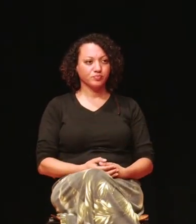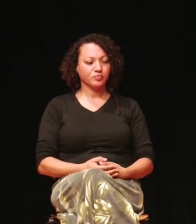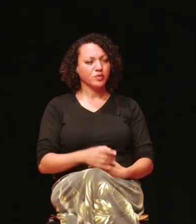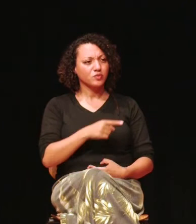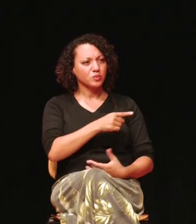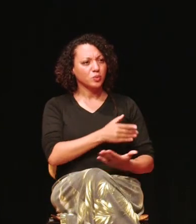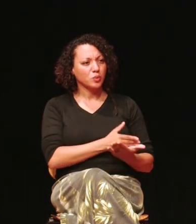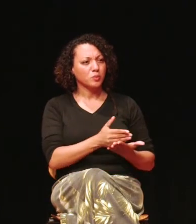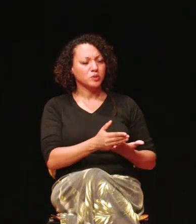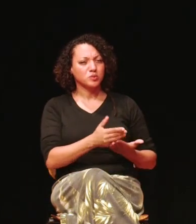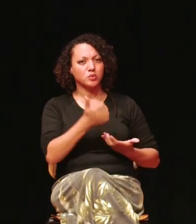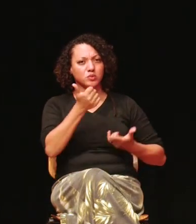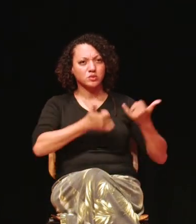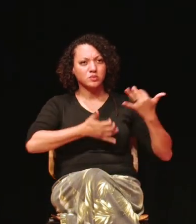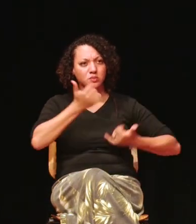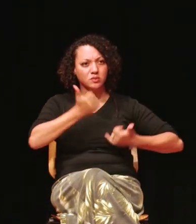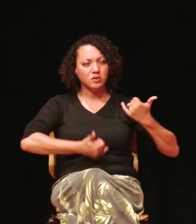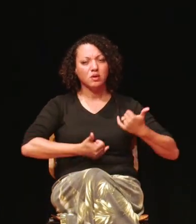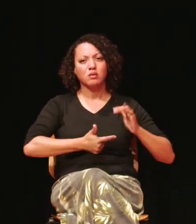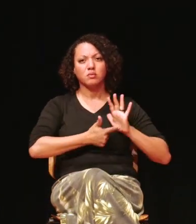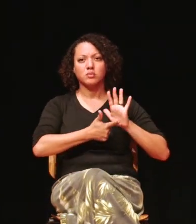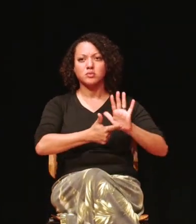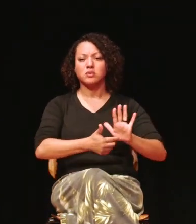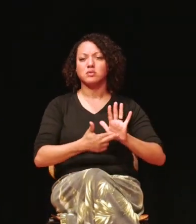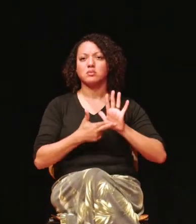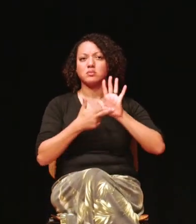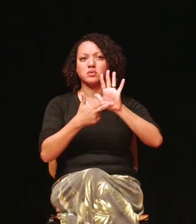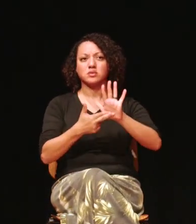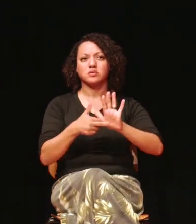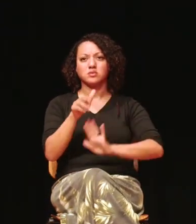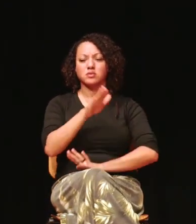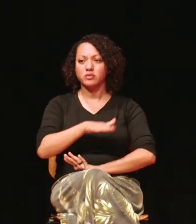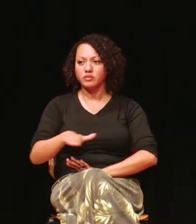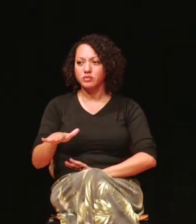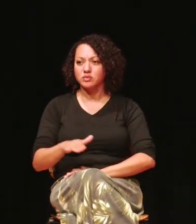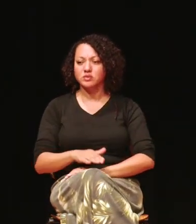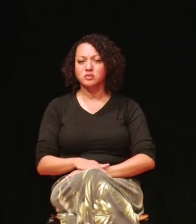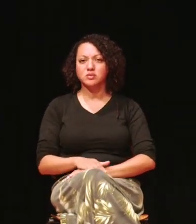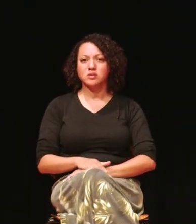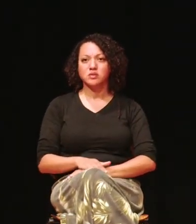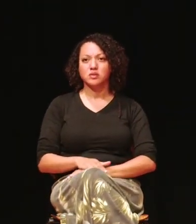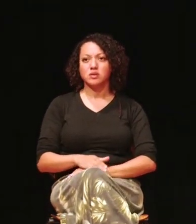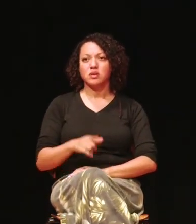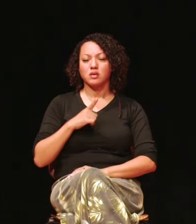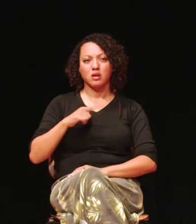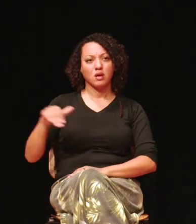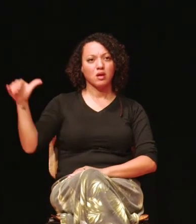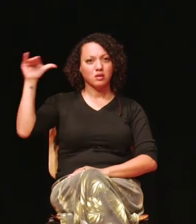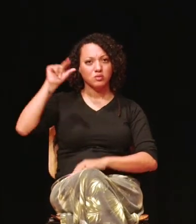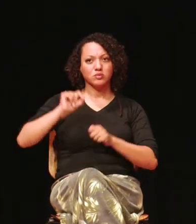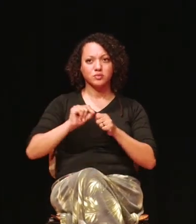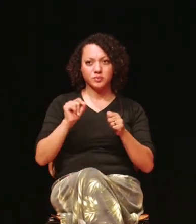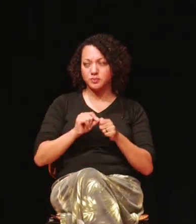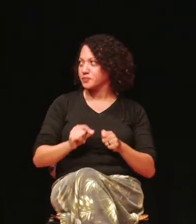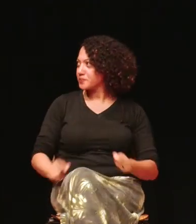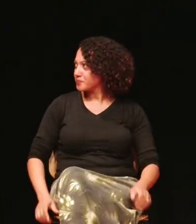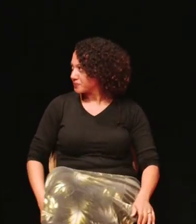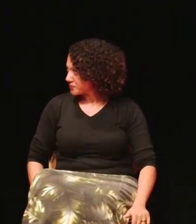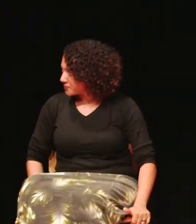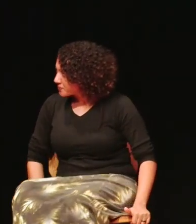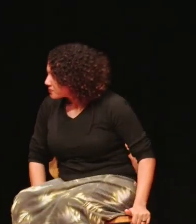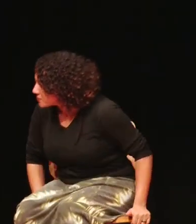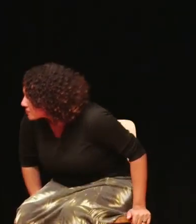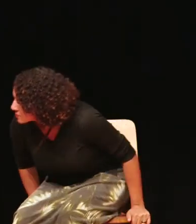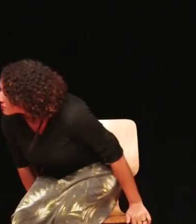Você começou sua fala dizendo que mostraria representações da infância feitas por adultos, não por crianças. Mas você